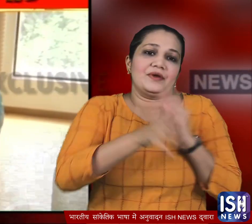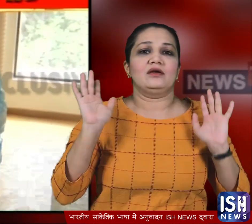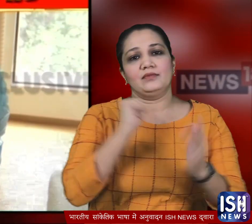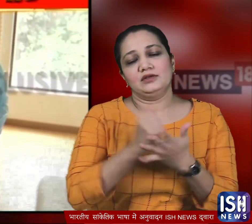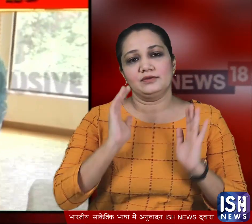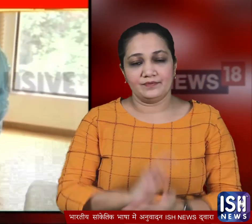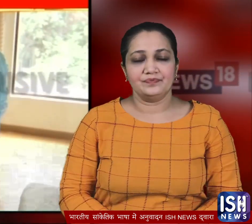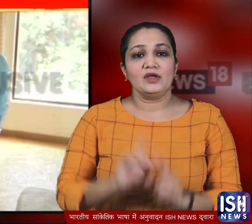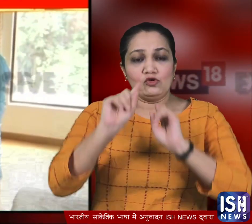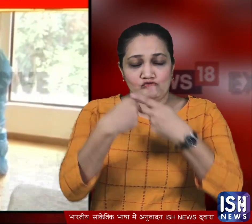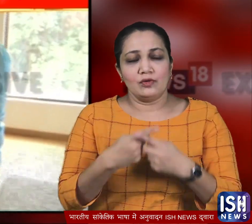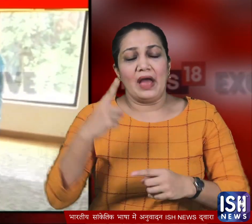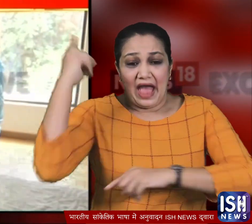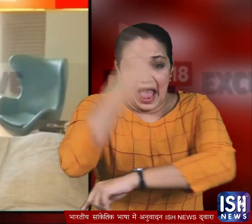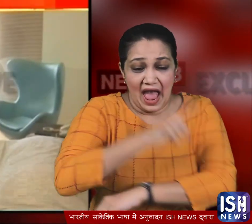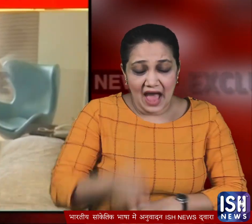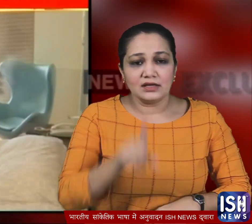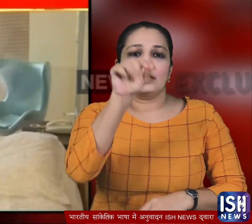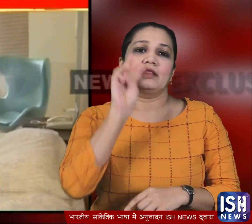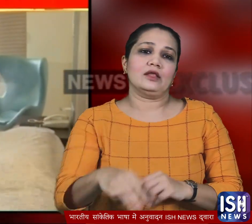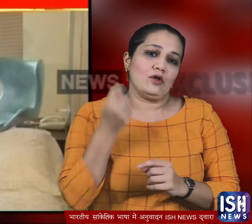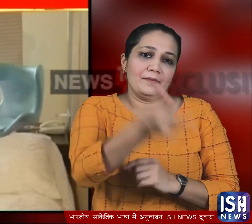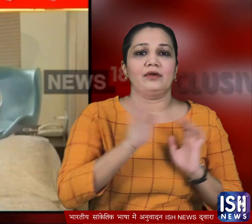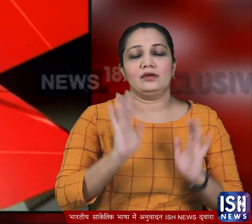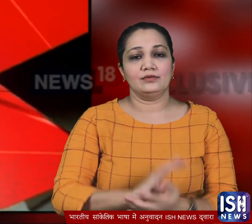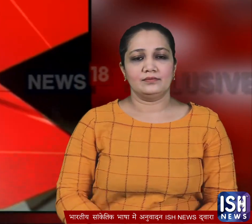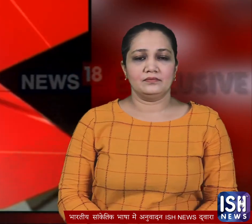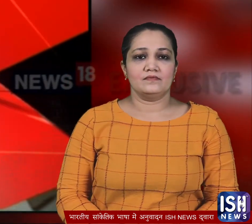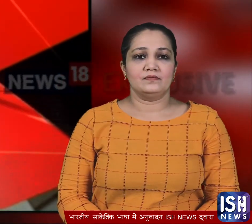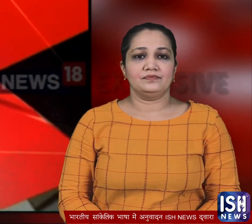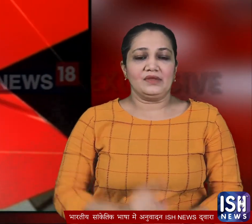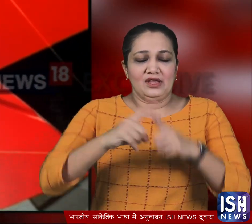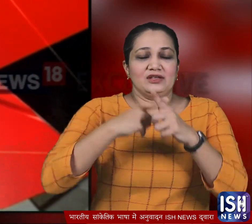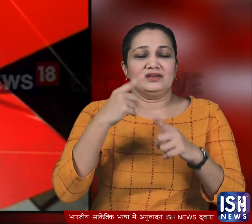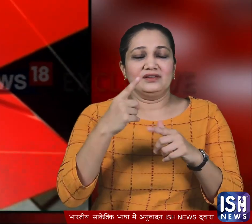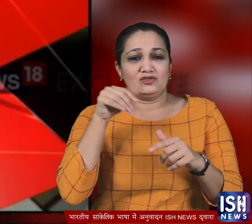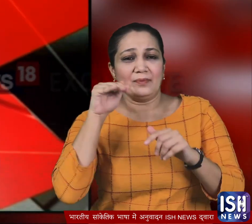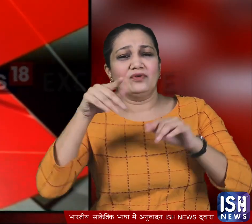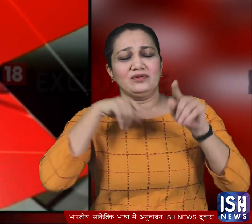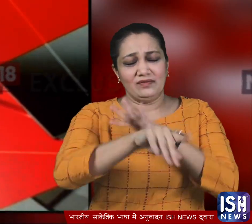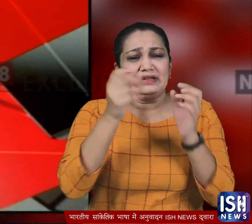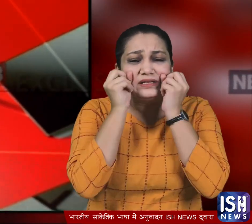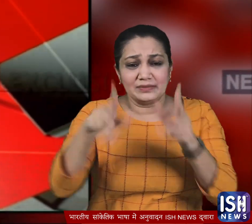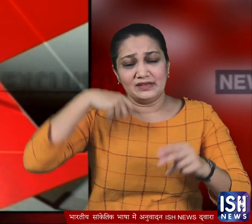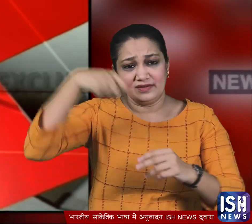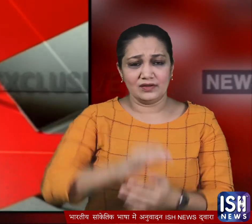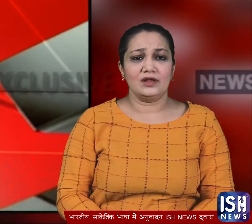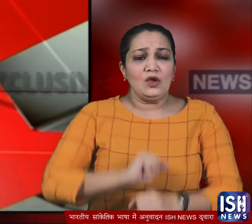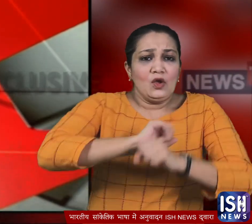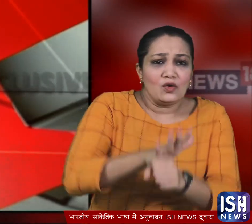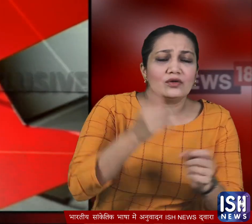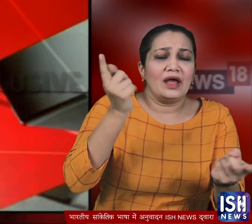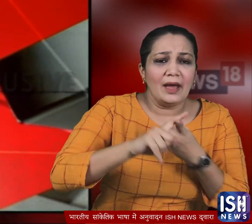करनी पड़ेगी, क्योंकि एक कमरे के लिए उन्हें रोजाना 10,000 रुपए चुकाने होंगे। जयपुर से एक हैरान करने वाली तस्वीर सामने आई, जहां